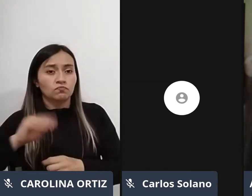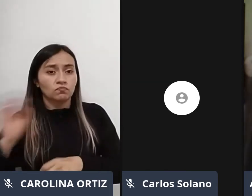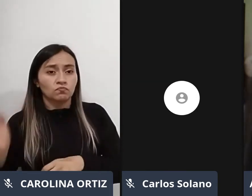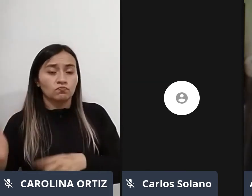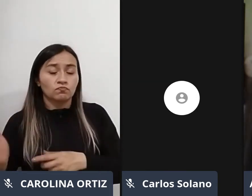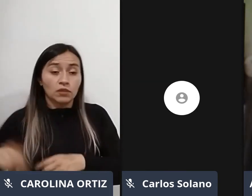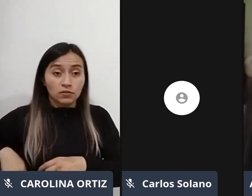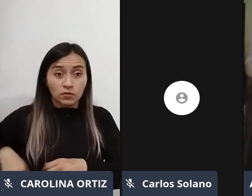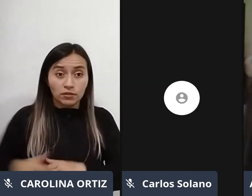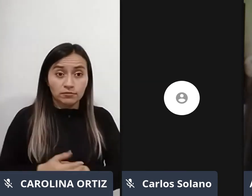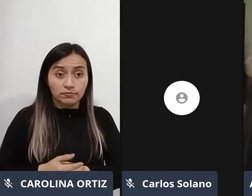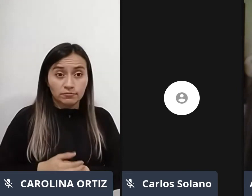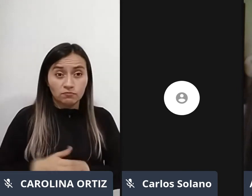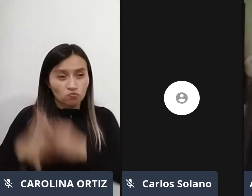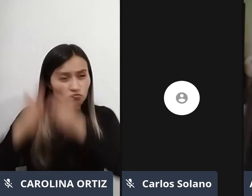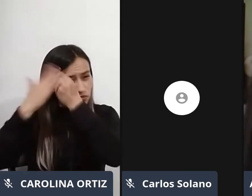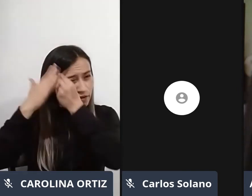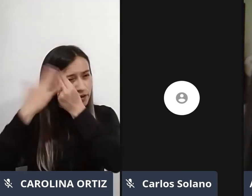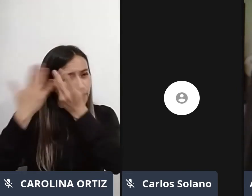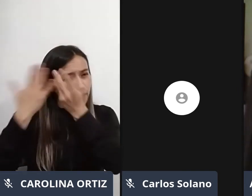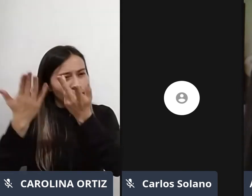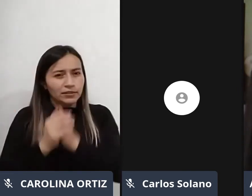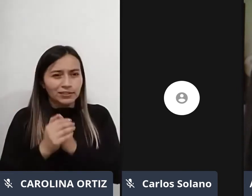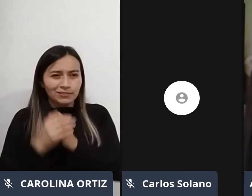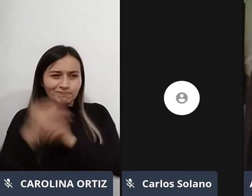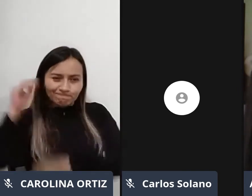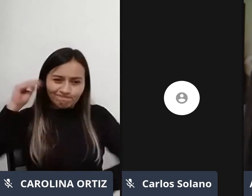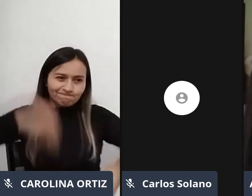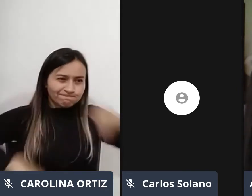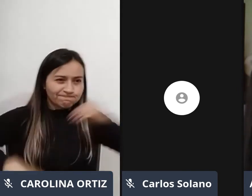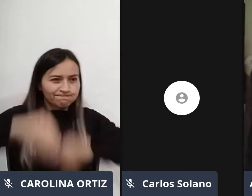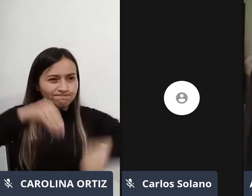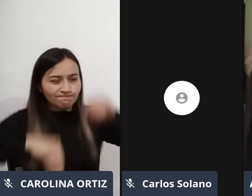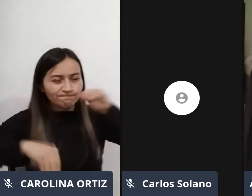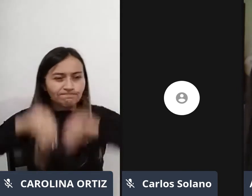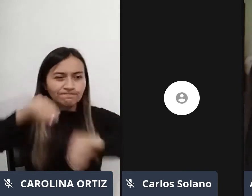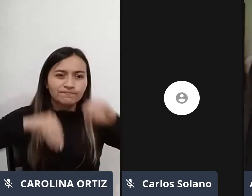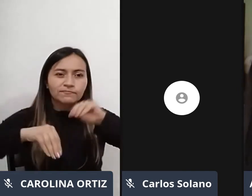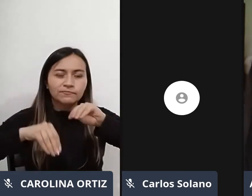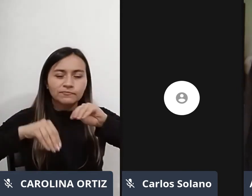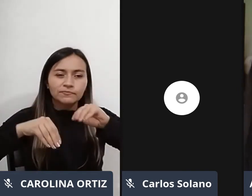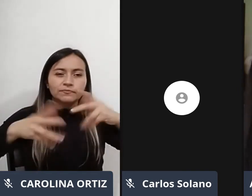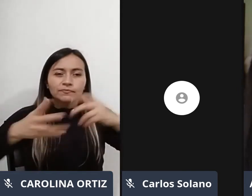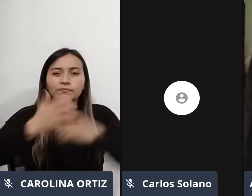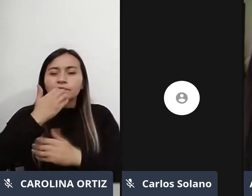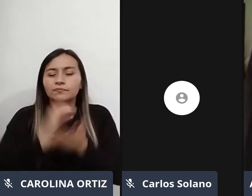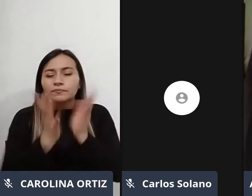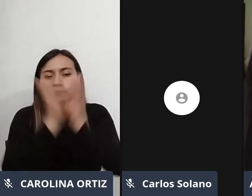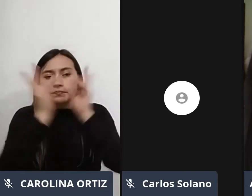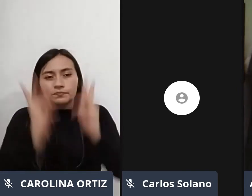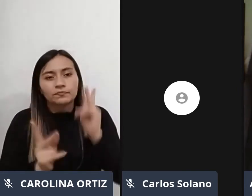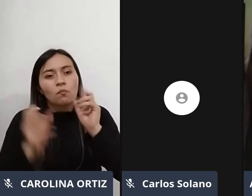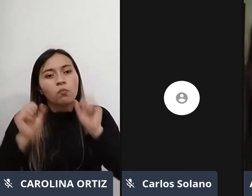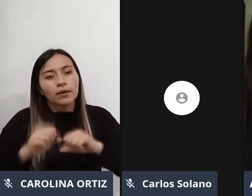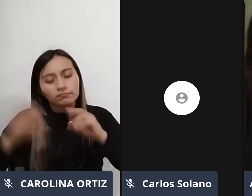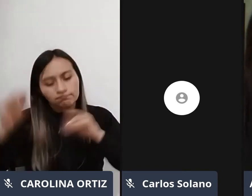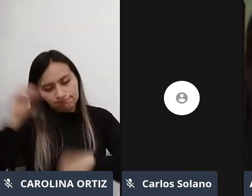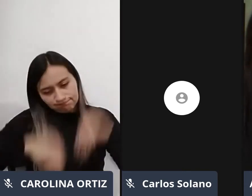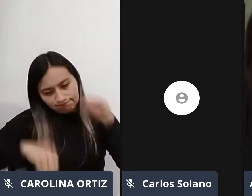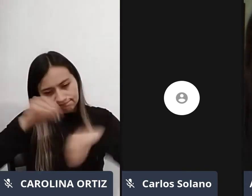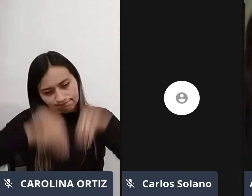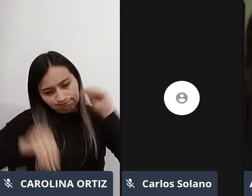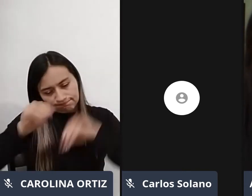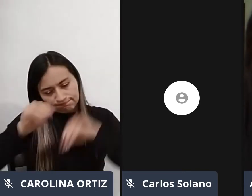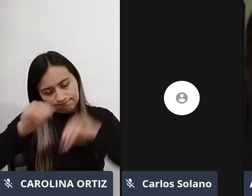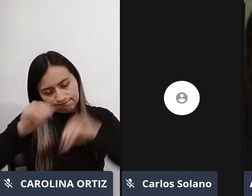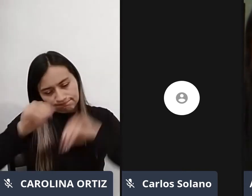demasiado elaborado. ¿Por qué? Porque el que una estudiante pueda crear o generar un mensaje por medio del arte